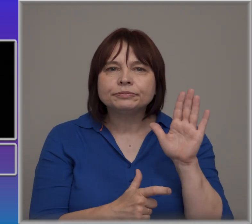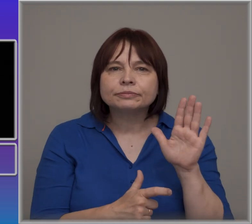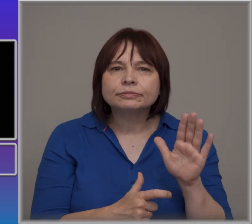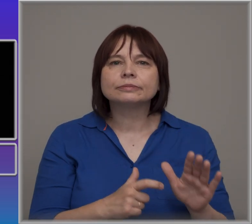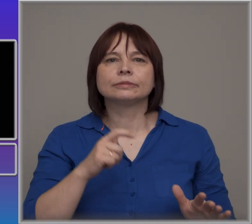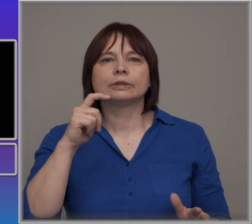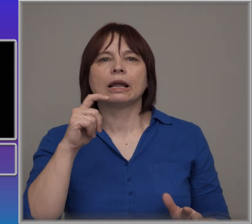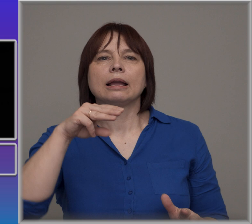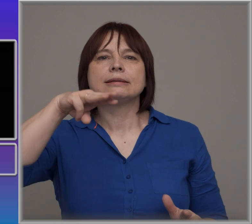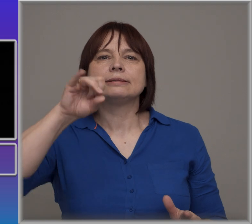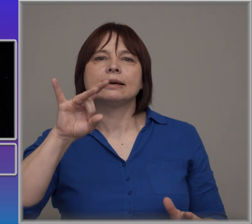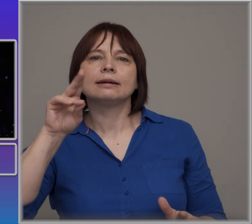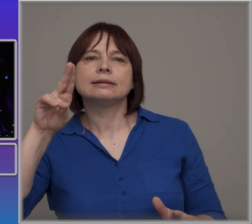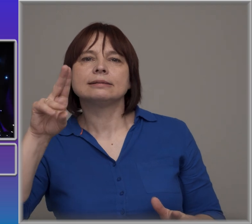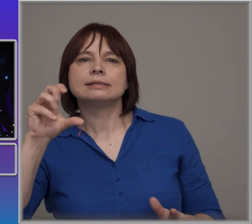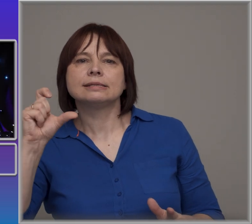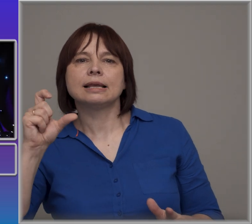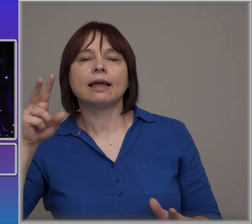Обычно люди были рабами богов.